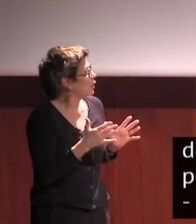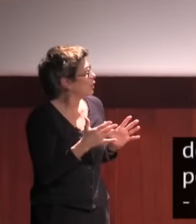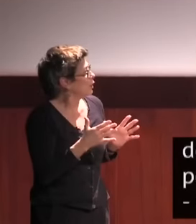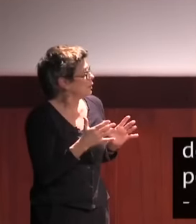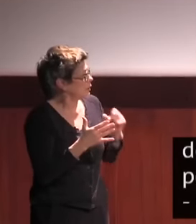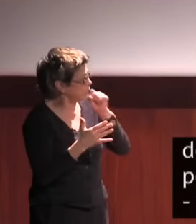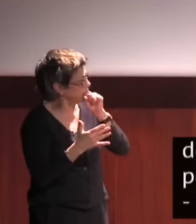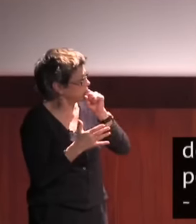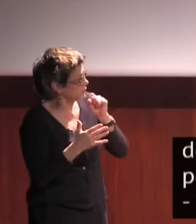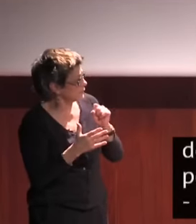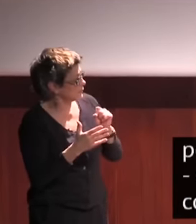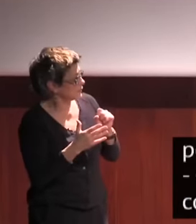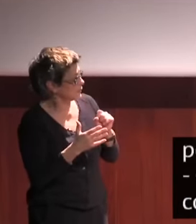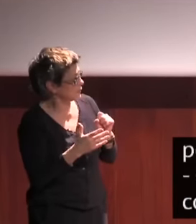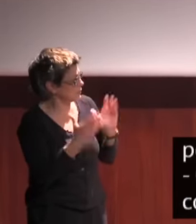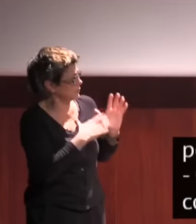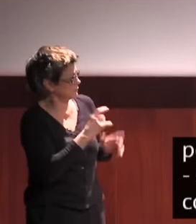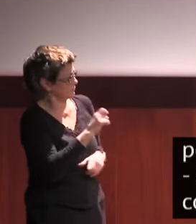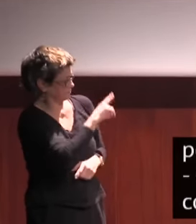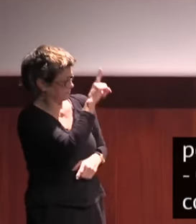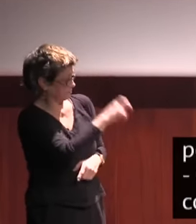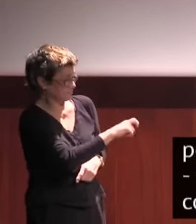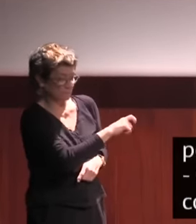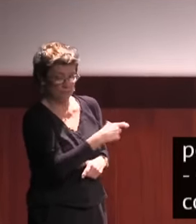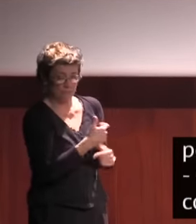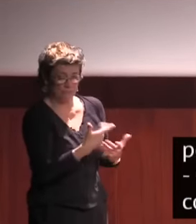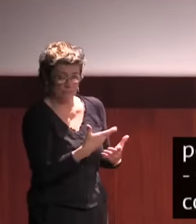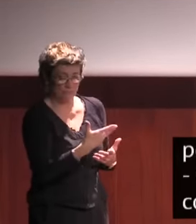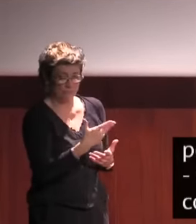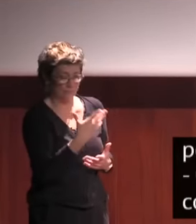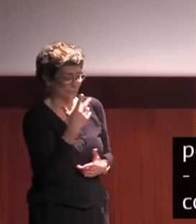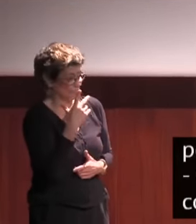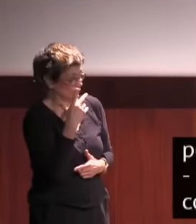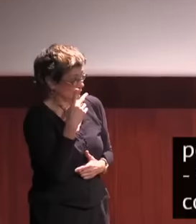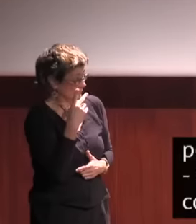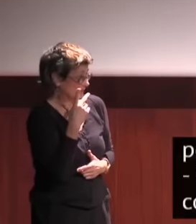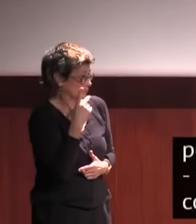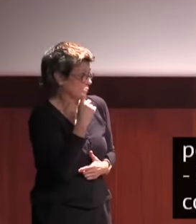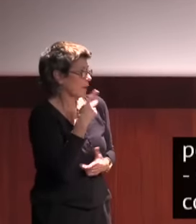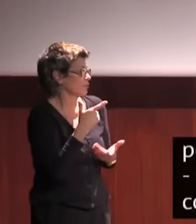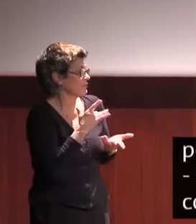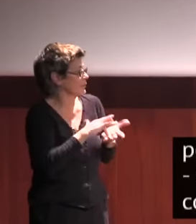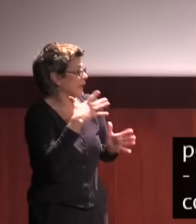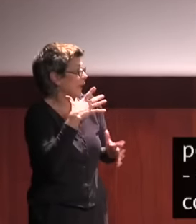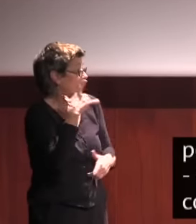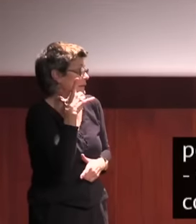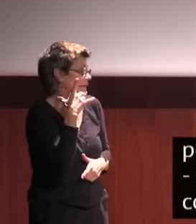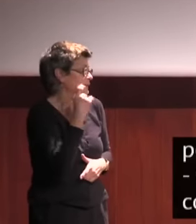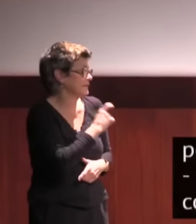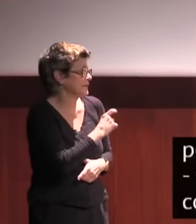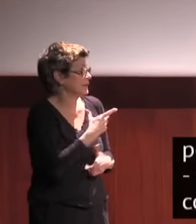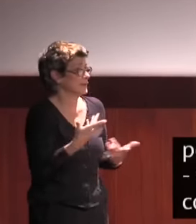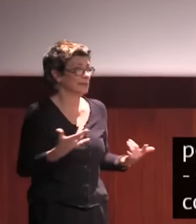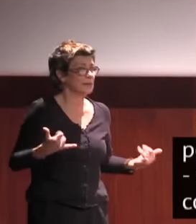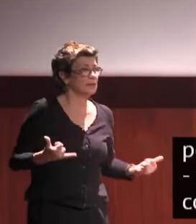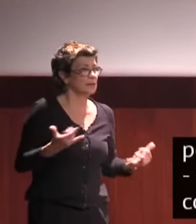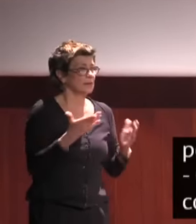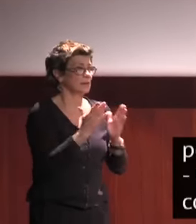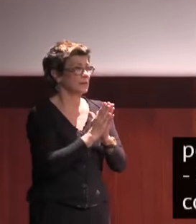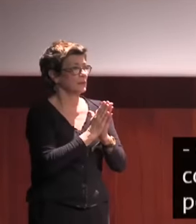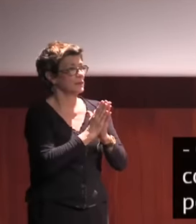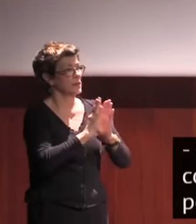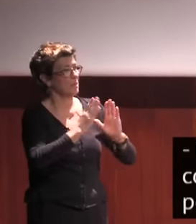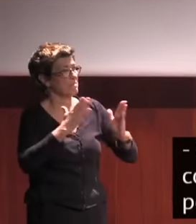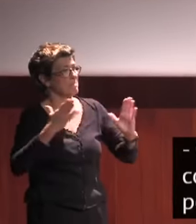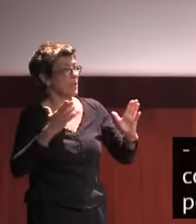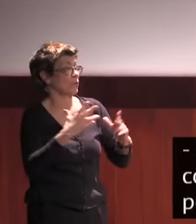je peux vous poser maintenant une question qui va être difficile à aborder, puisque voilà, on est dans une bibliothèque